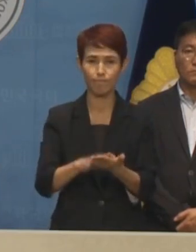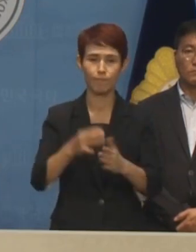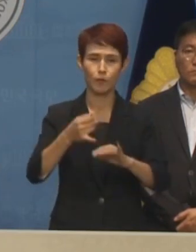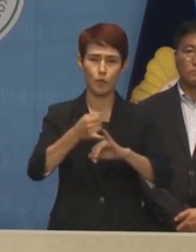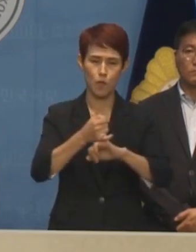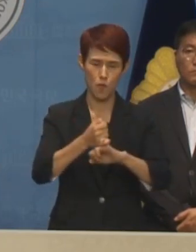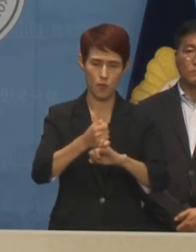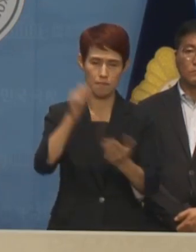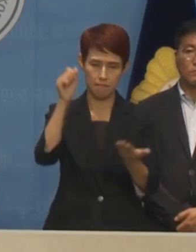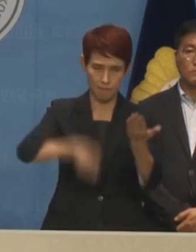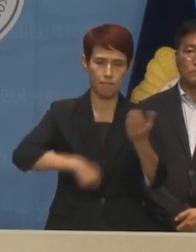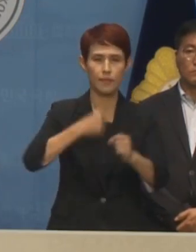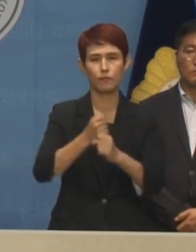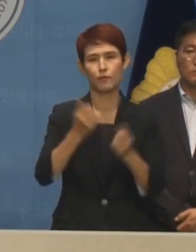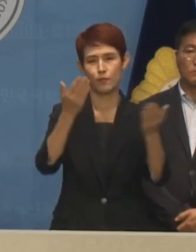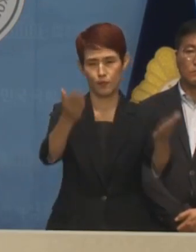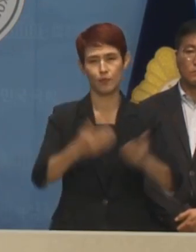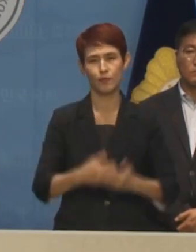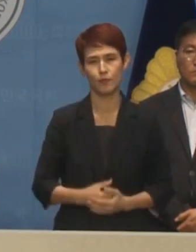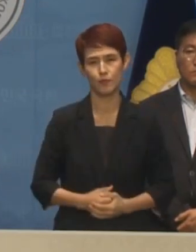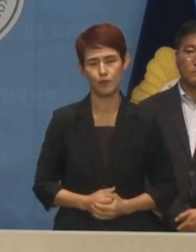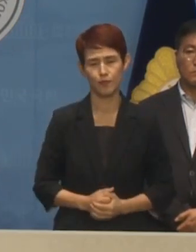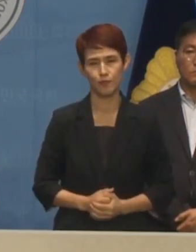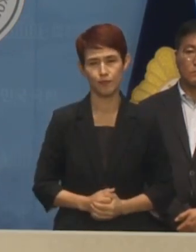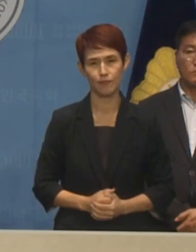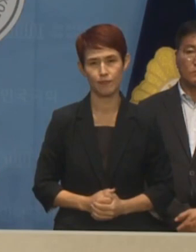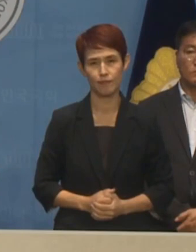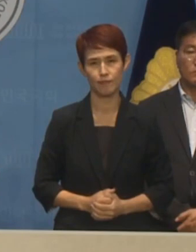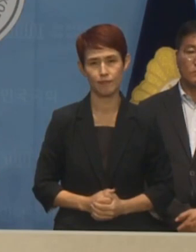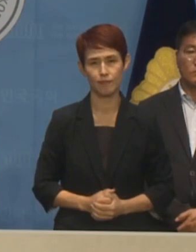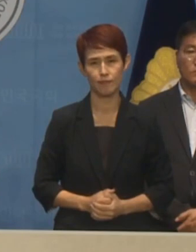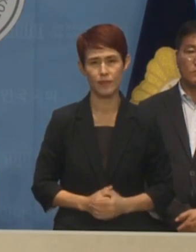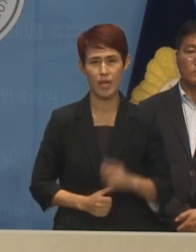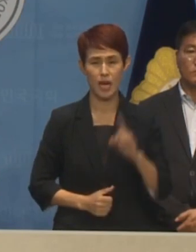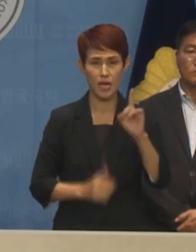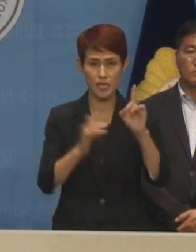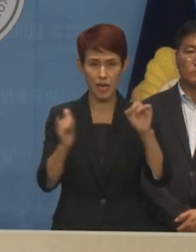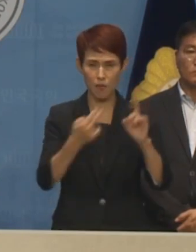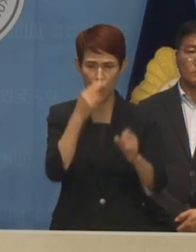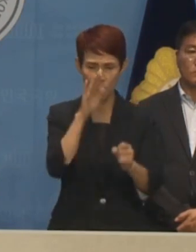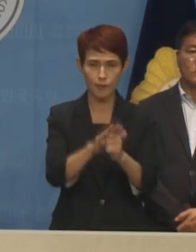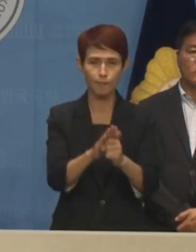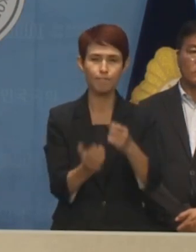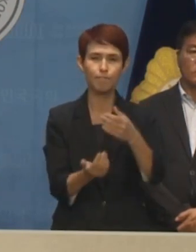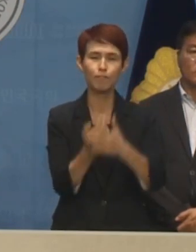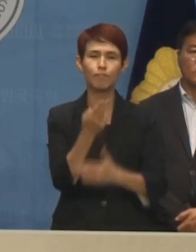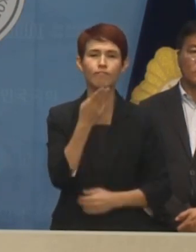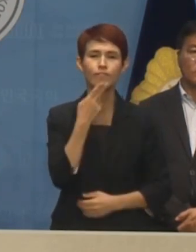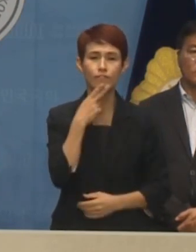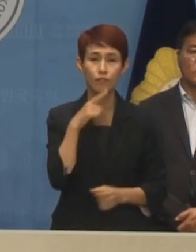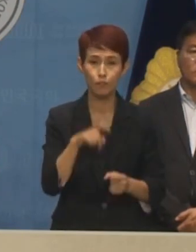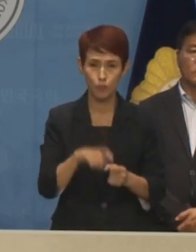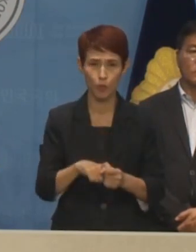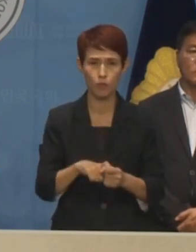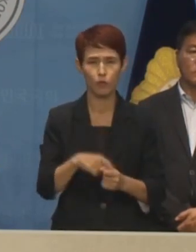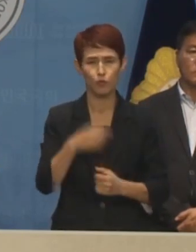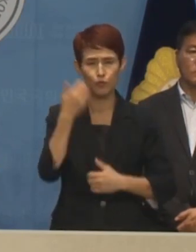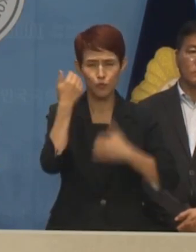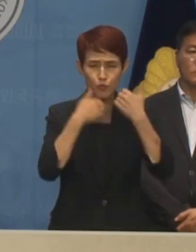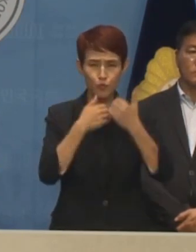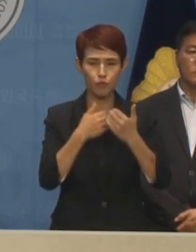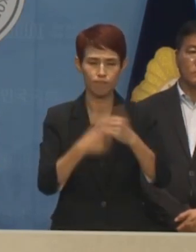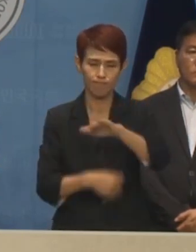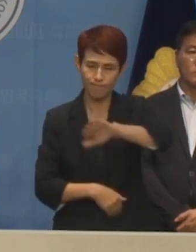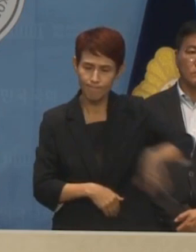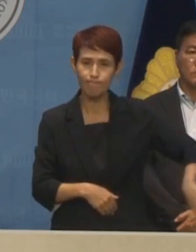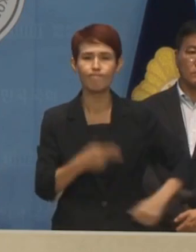반드시 통과시키겠습니다. 단 한 사람이 억울함도 없도록 그 어떤 누구도